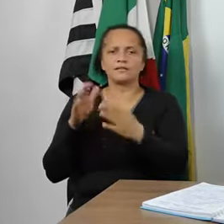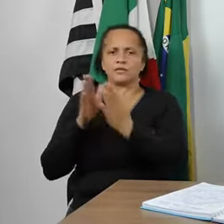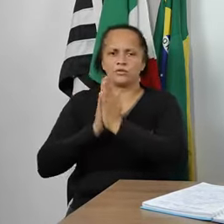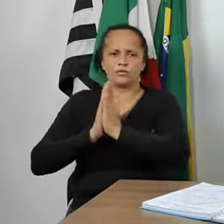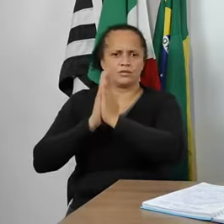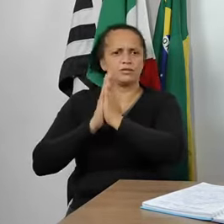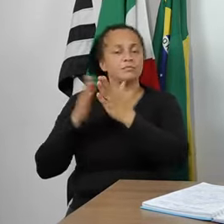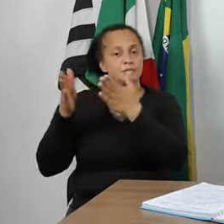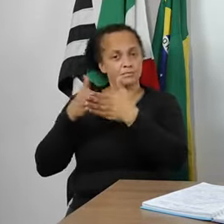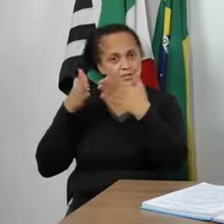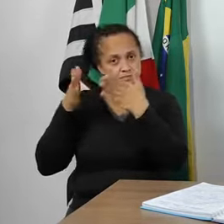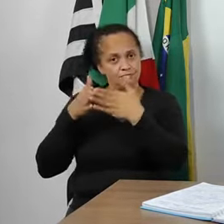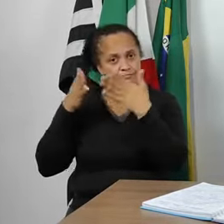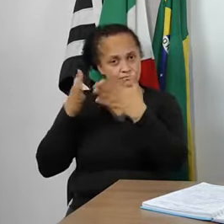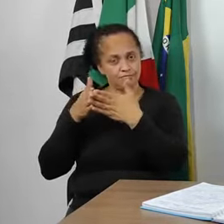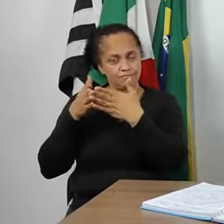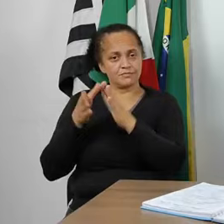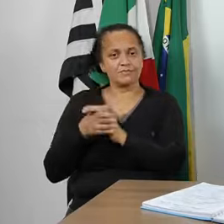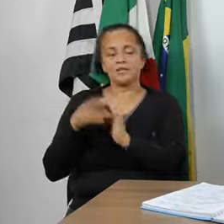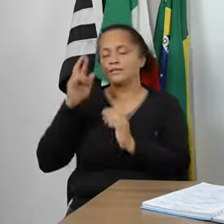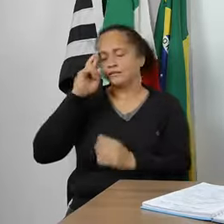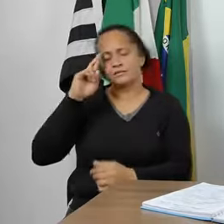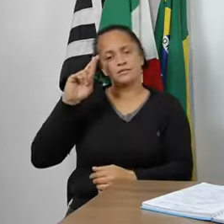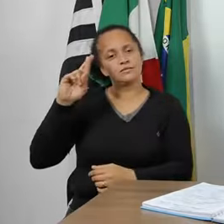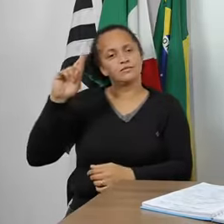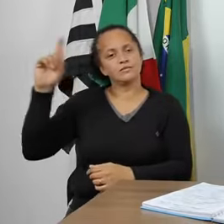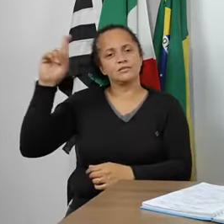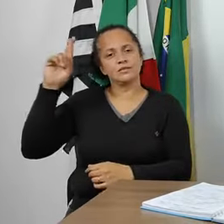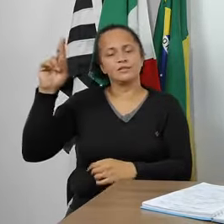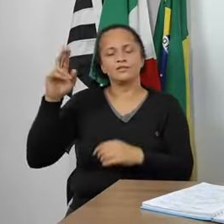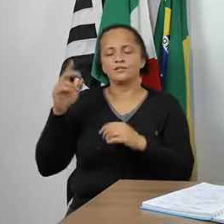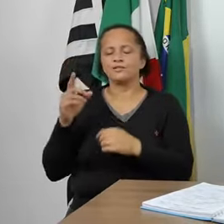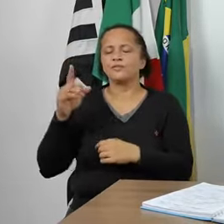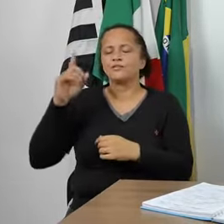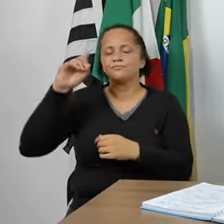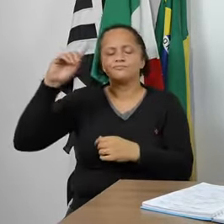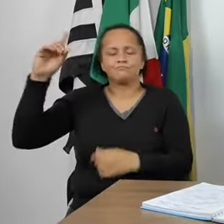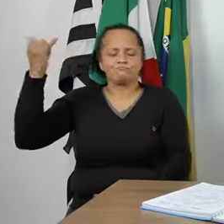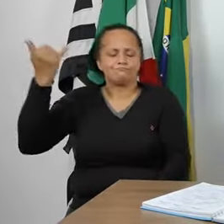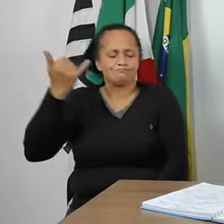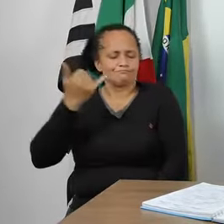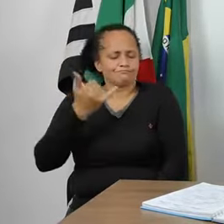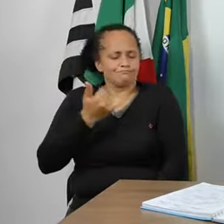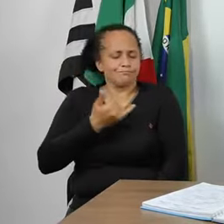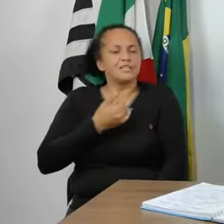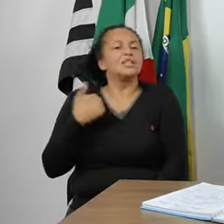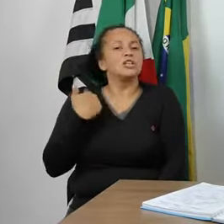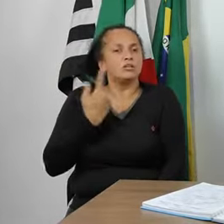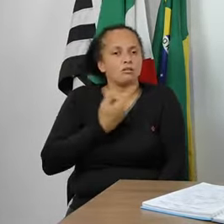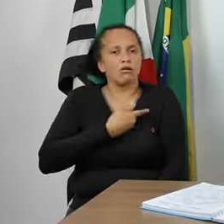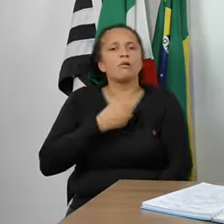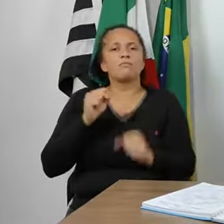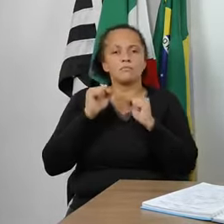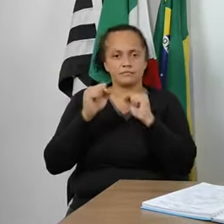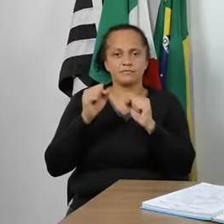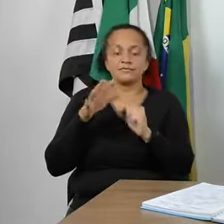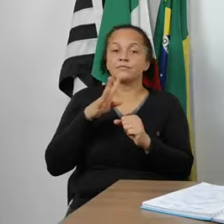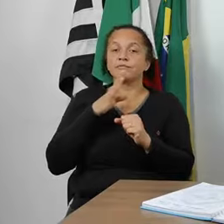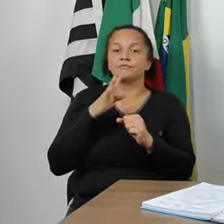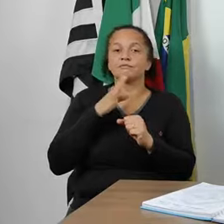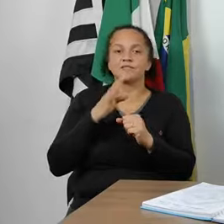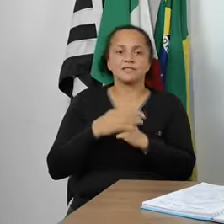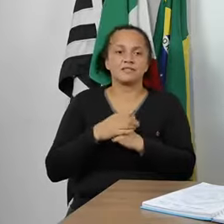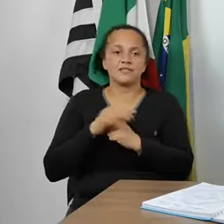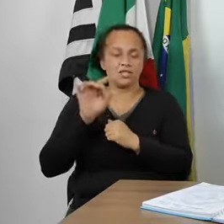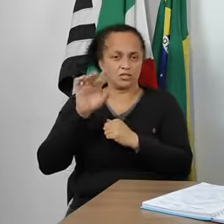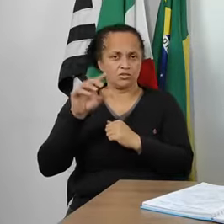de oração, é que o Senhor se revele cada vez mais a nós, que nós venhamos buscar a sua face, não somente aquilo que Ele pode